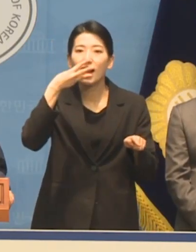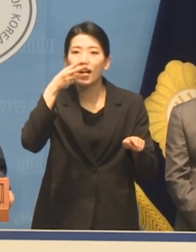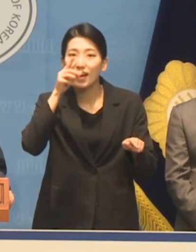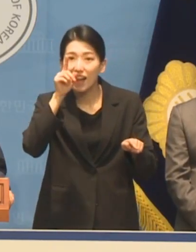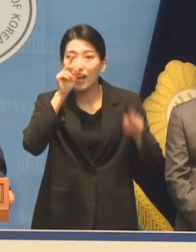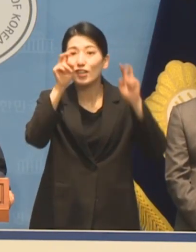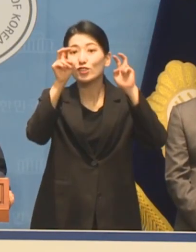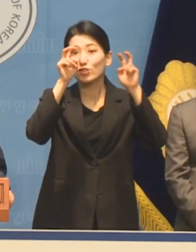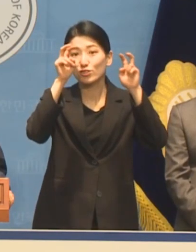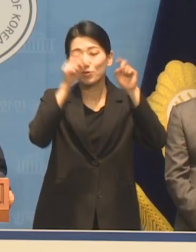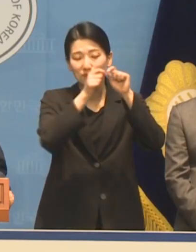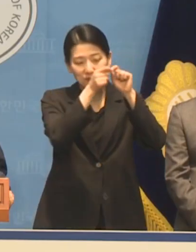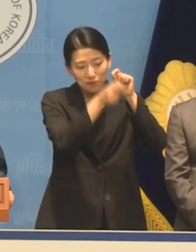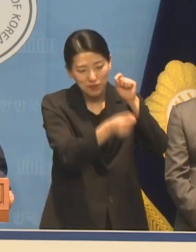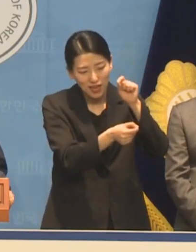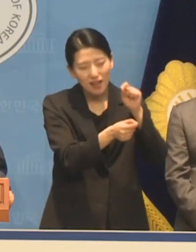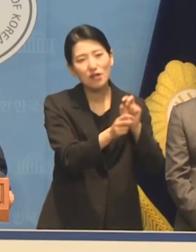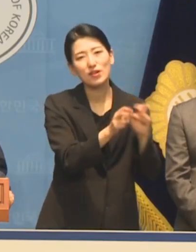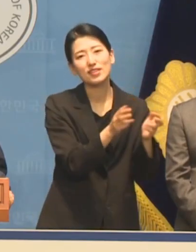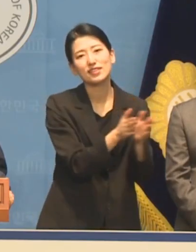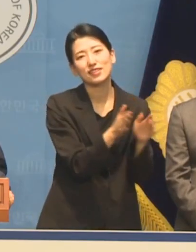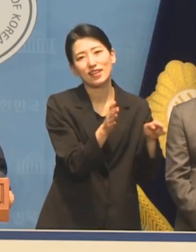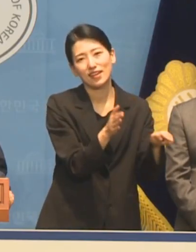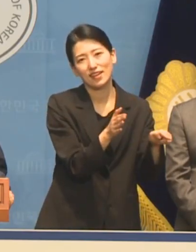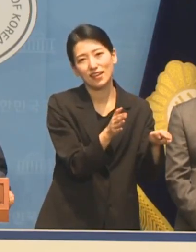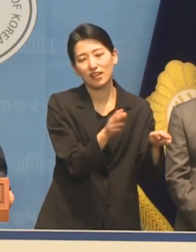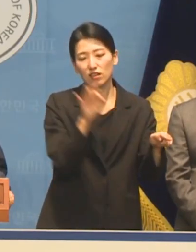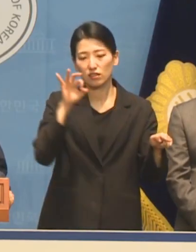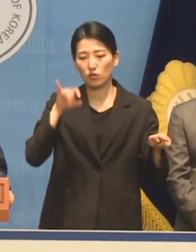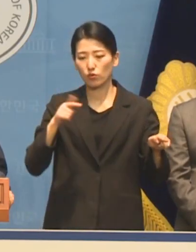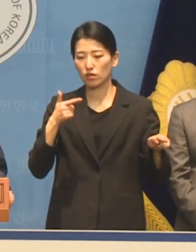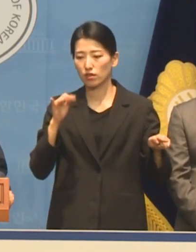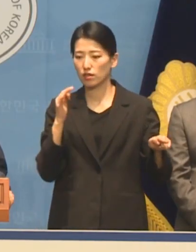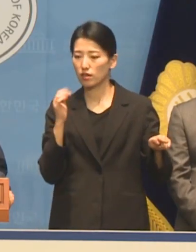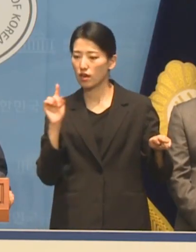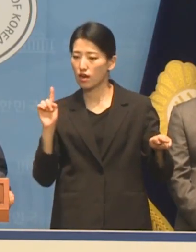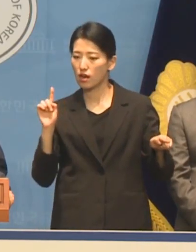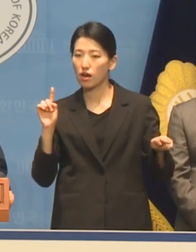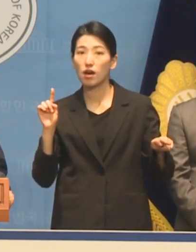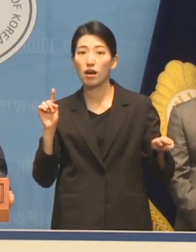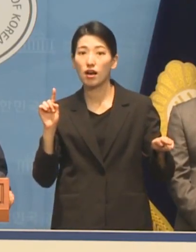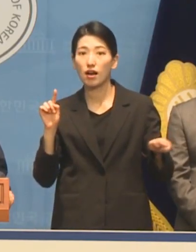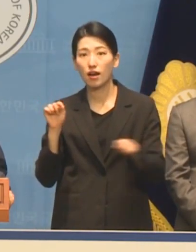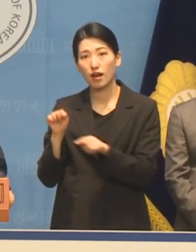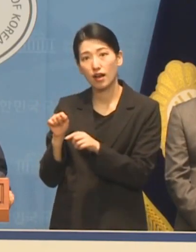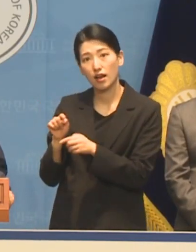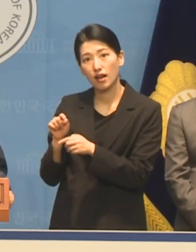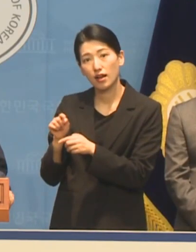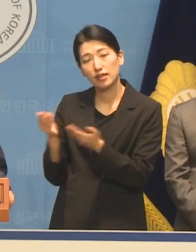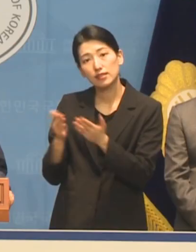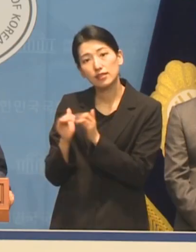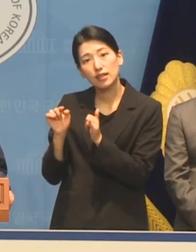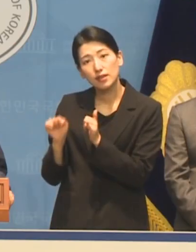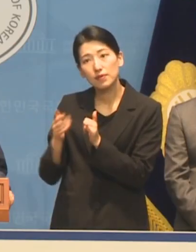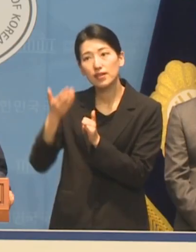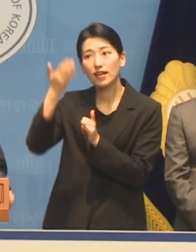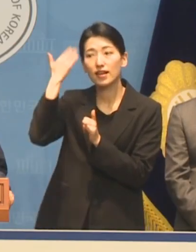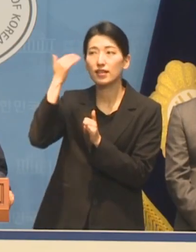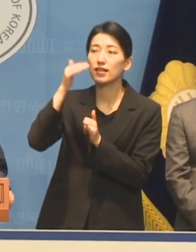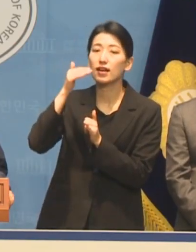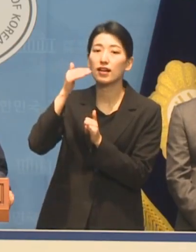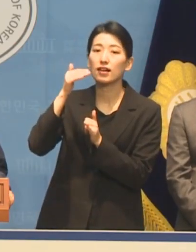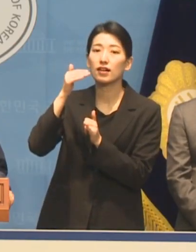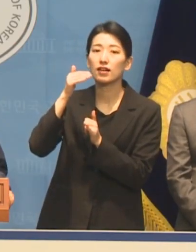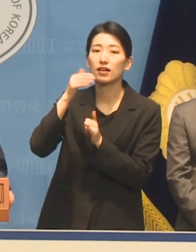만도그룹 소속 노동자들이었습니다. 위니아전자와 위니아전자 매뉴팩처링 소속 노동자들은 과거 김우중이 회장으로